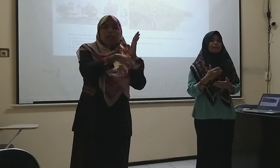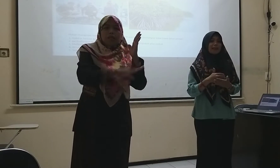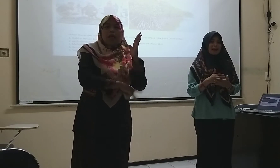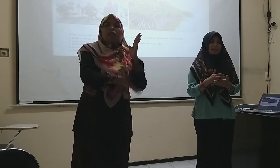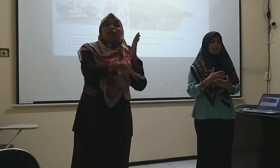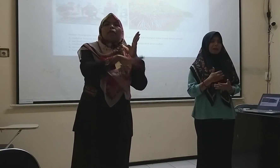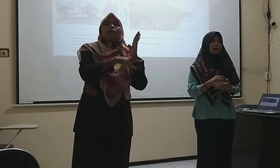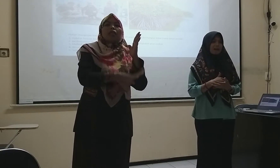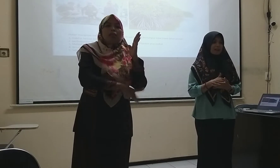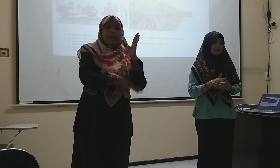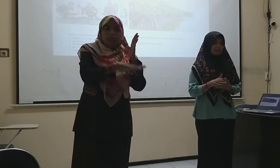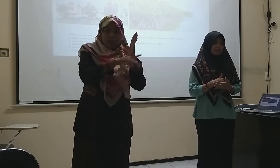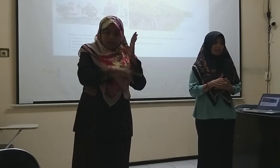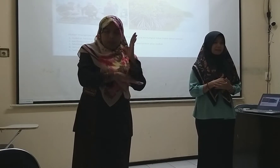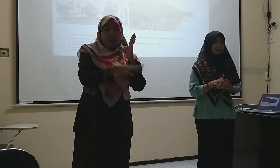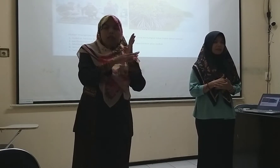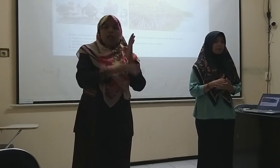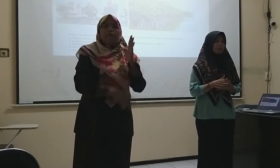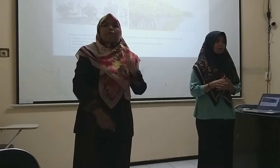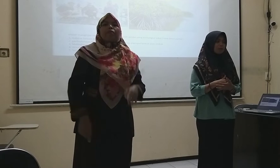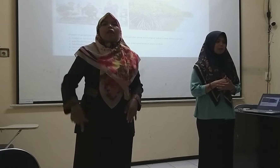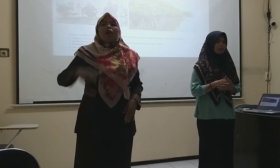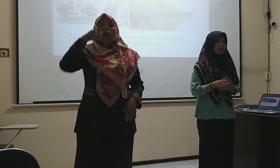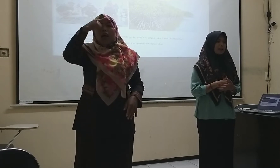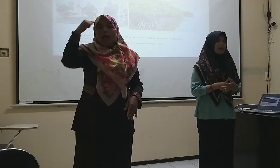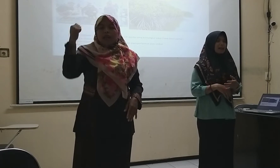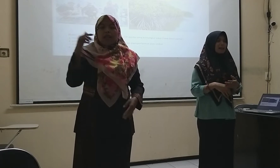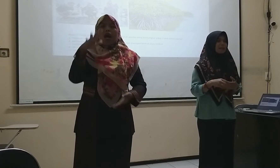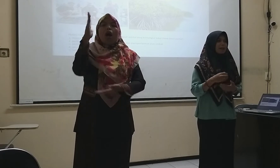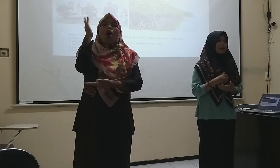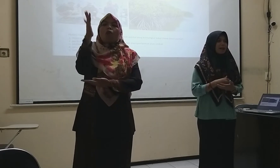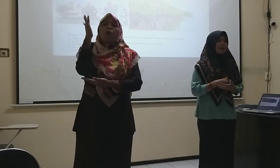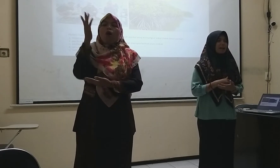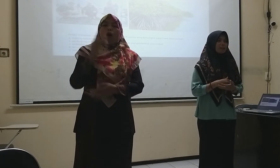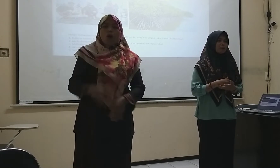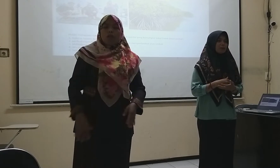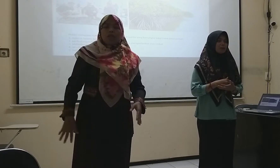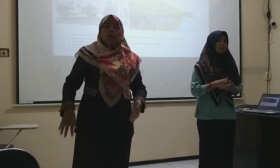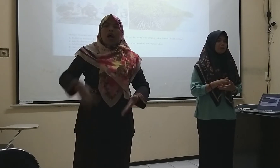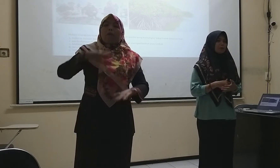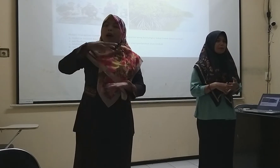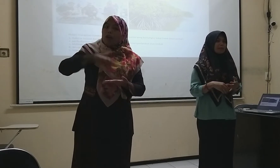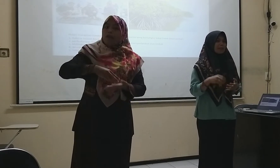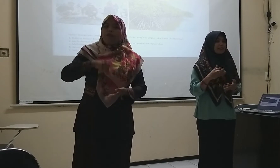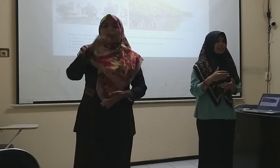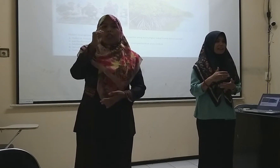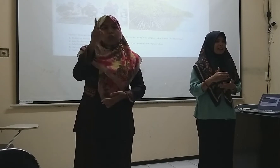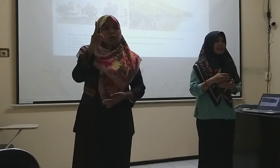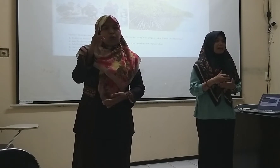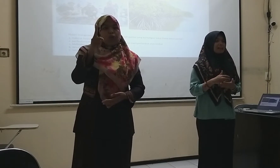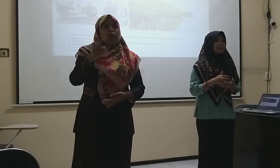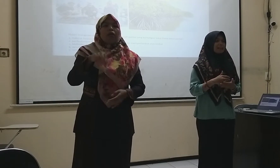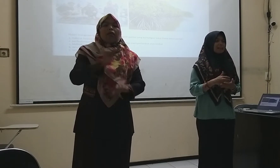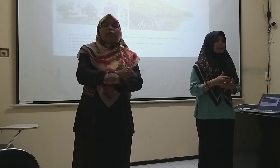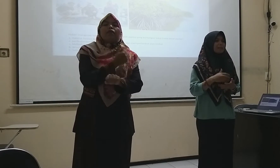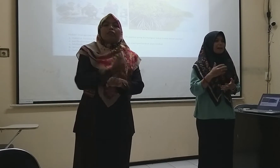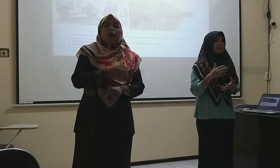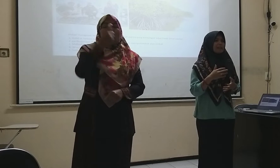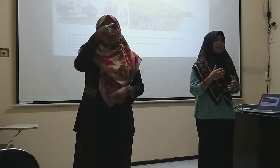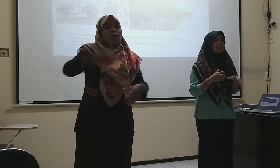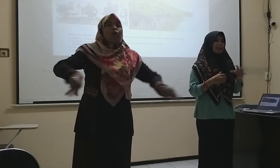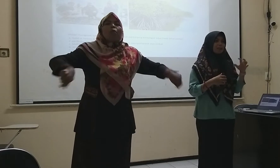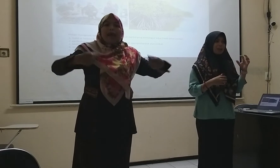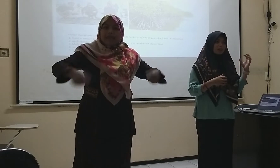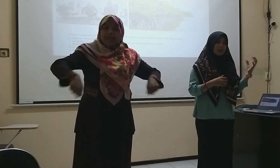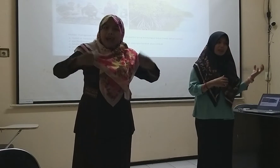dibuat masak, dibakar. Ya, untuk dibuat masak. Kenapa itu untuk dibuat masak? Karena